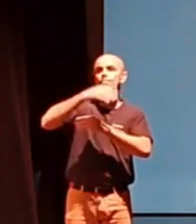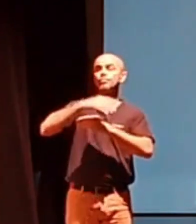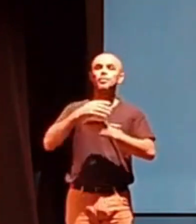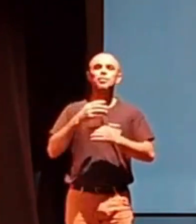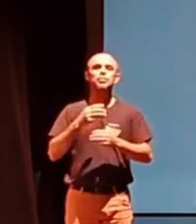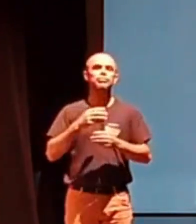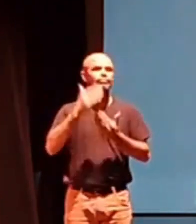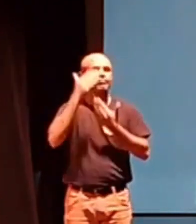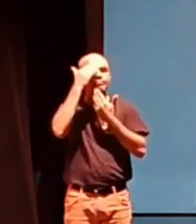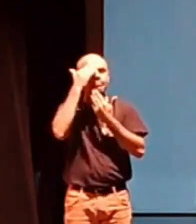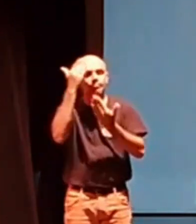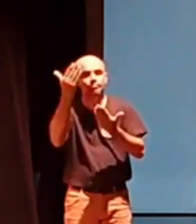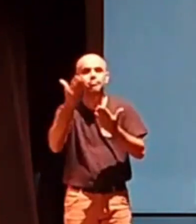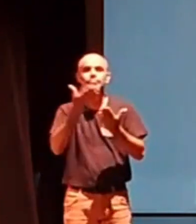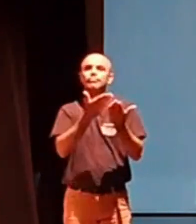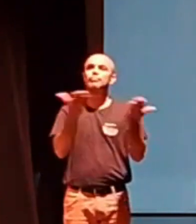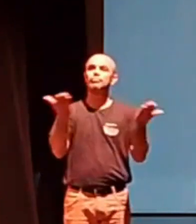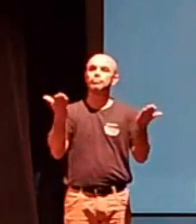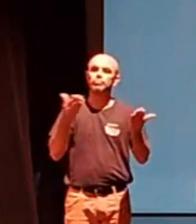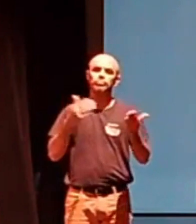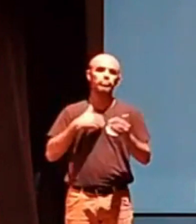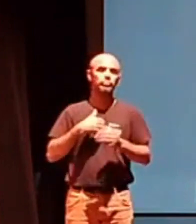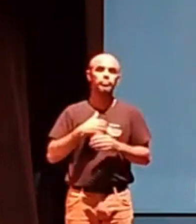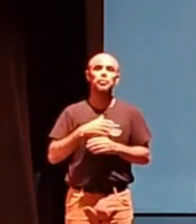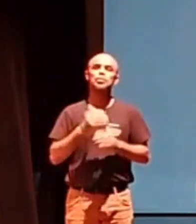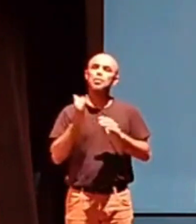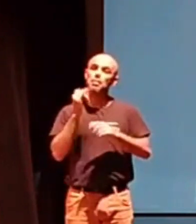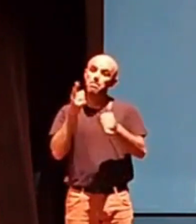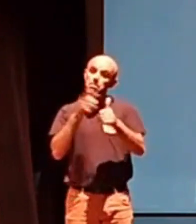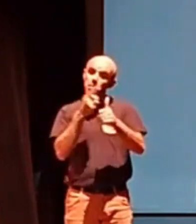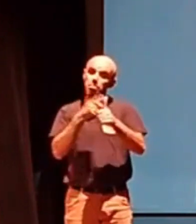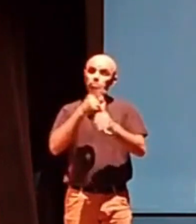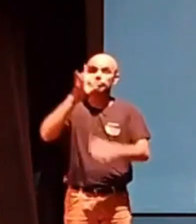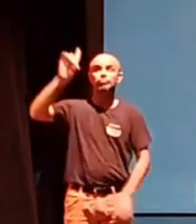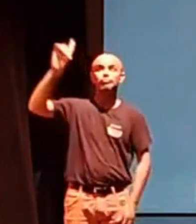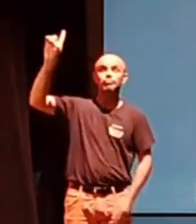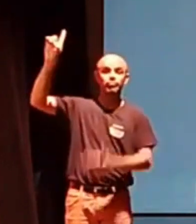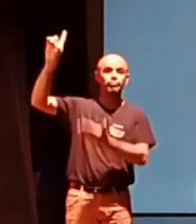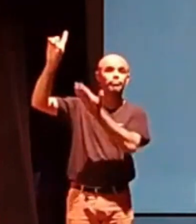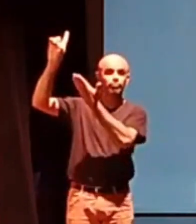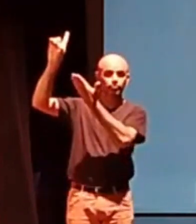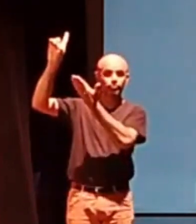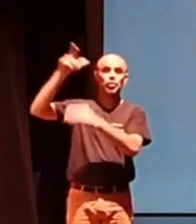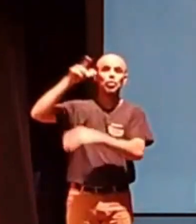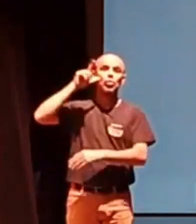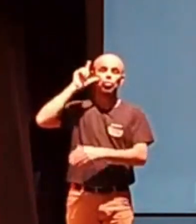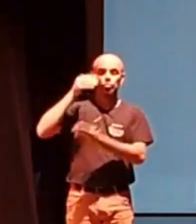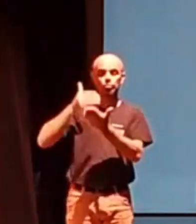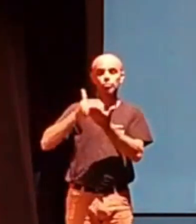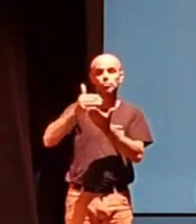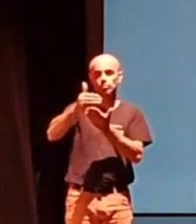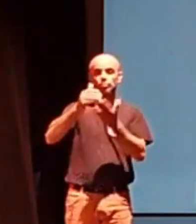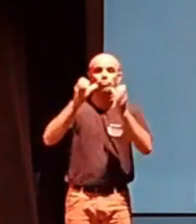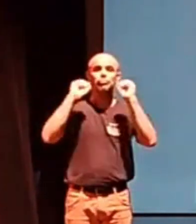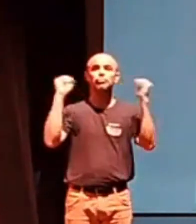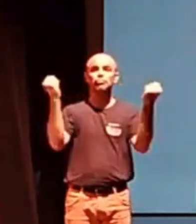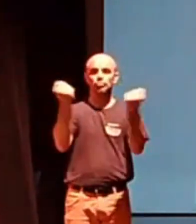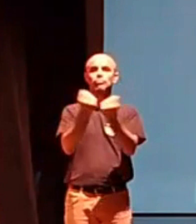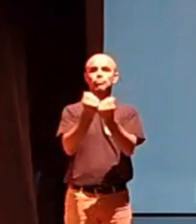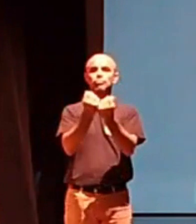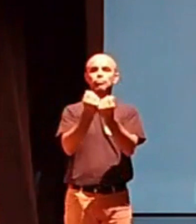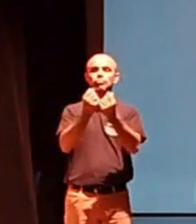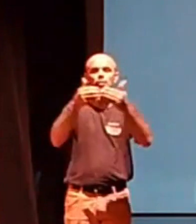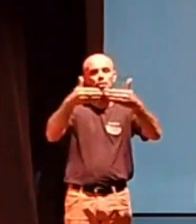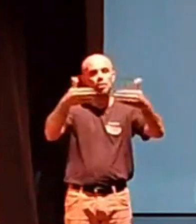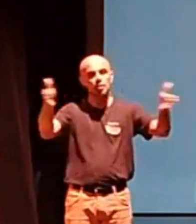quero agradecer... não posso deixar de agradecer em primeiro lugar a Deus. Ontem nós iniciamos o seminário, tivemos a cerimônia